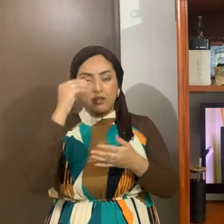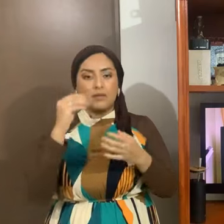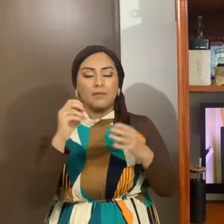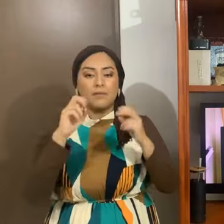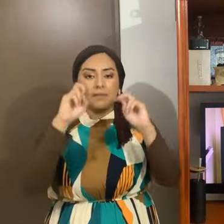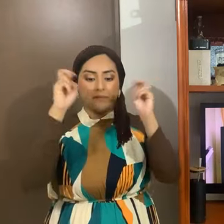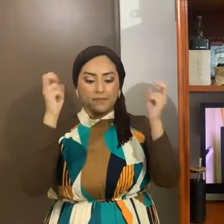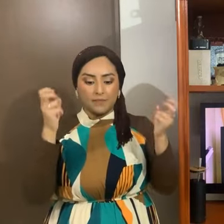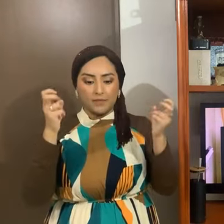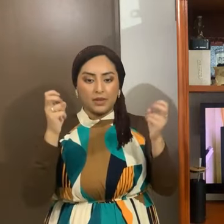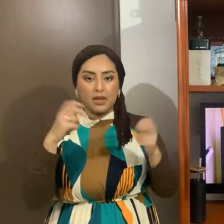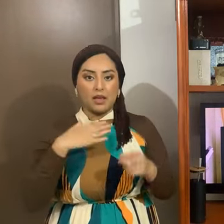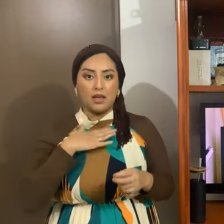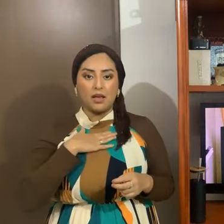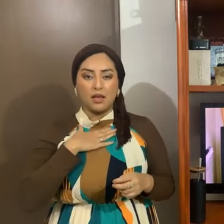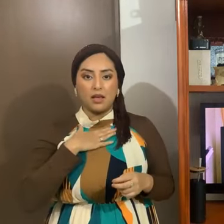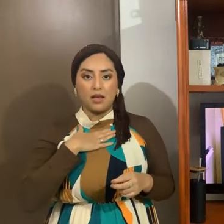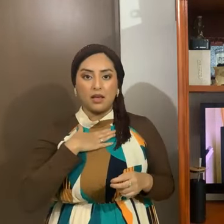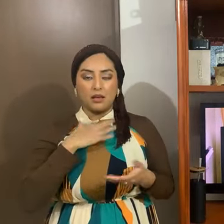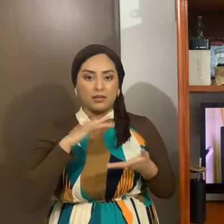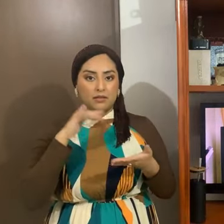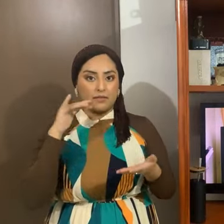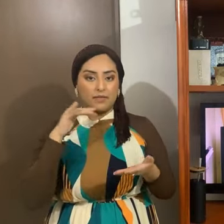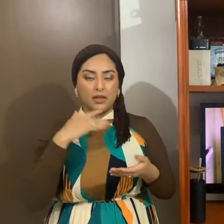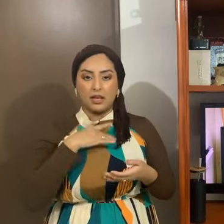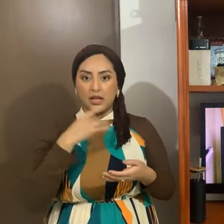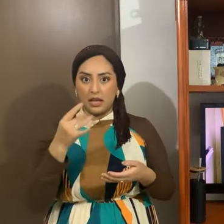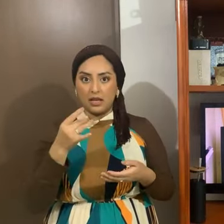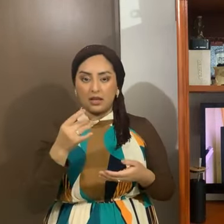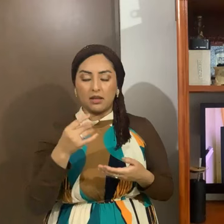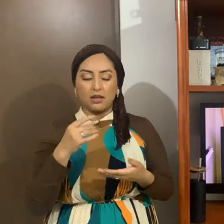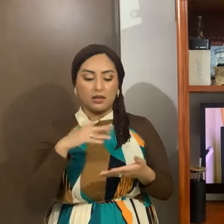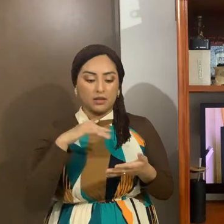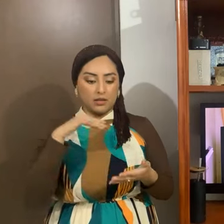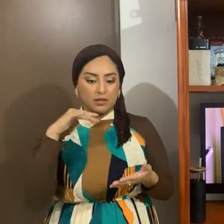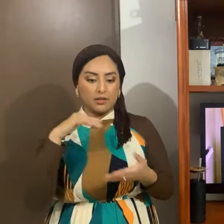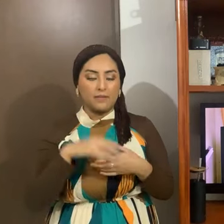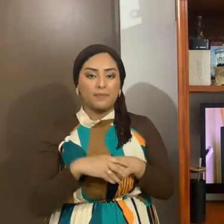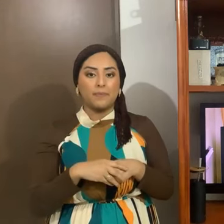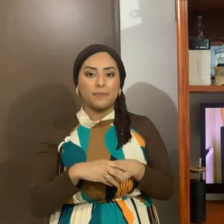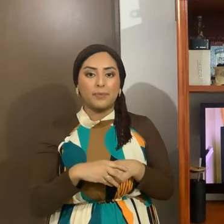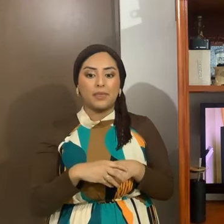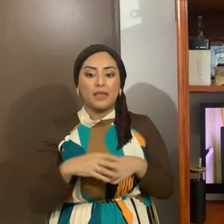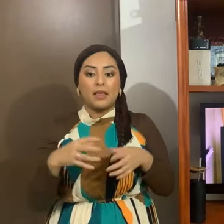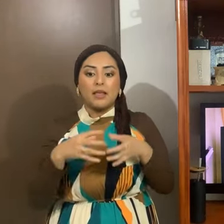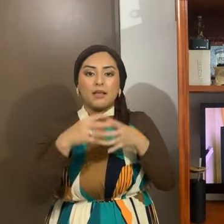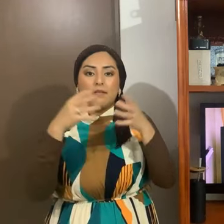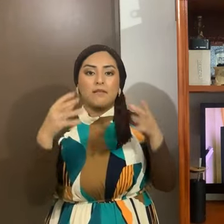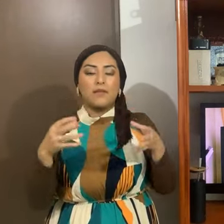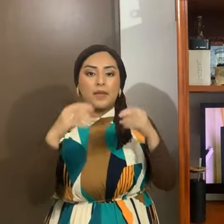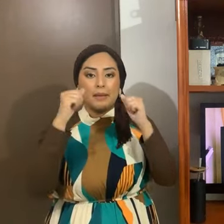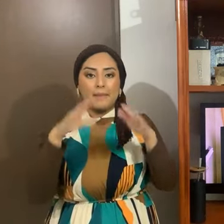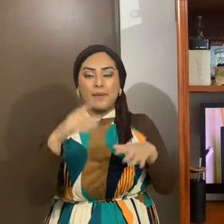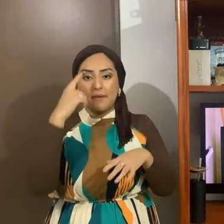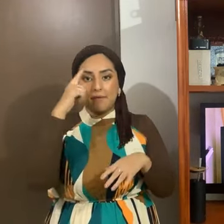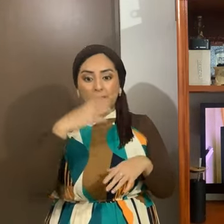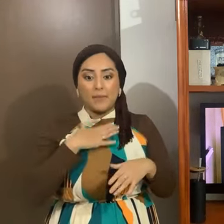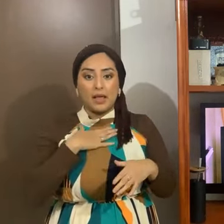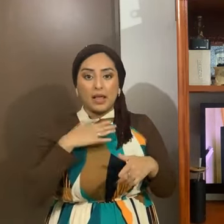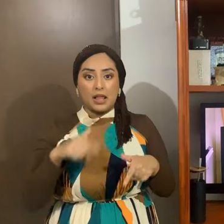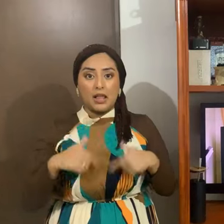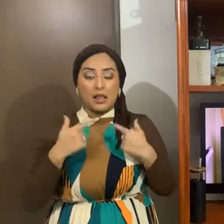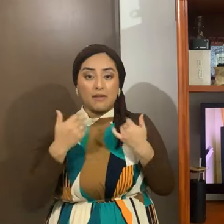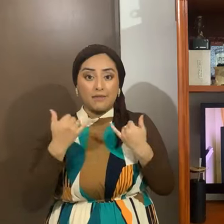tema que a mí me ha gustado estudiar durante algo de tiempo y que ha sido de mucha bendición para mi vida, y